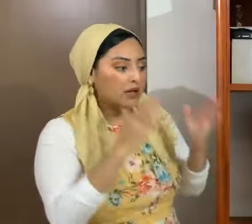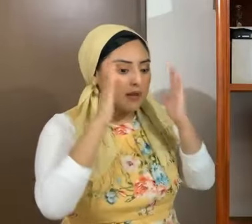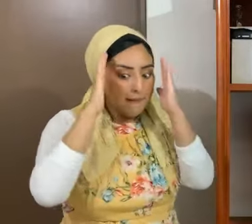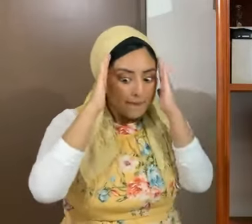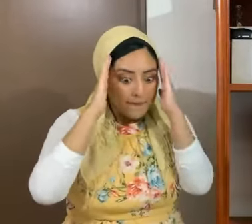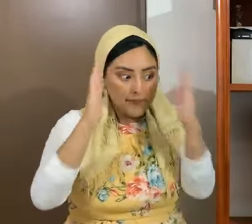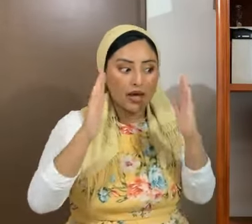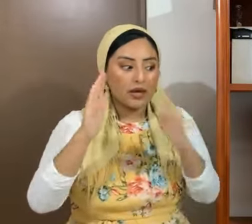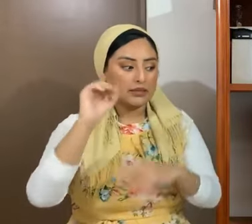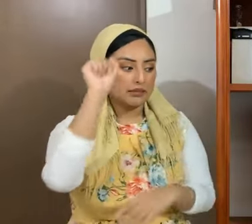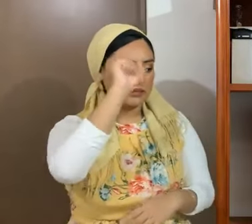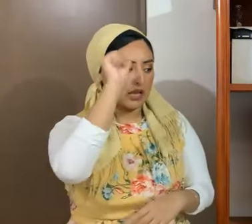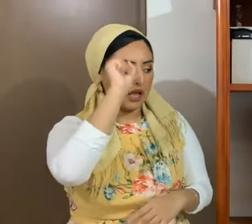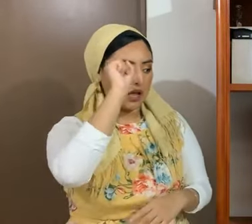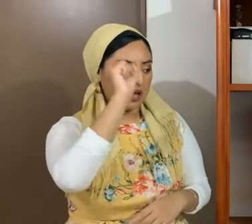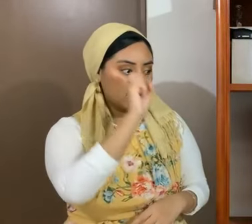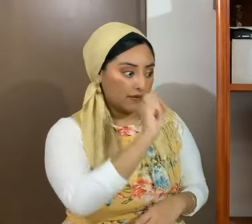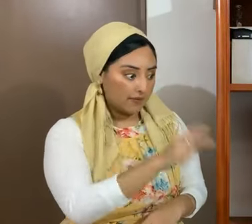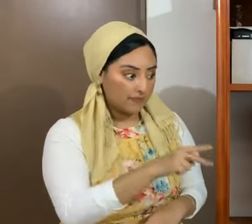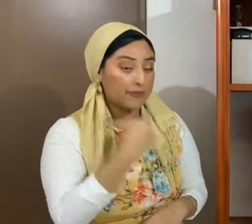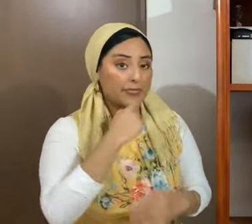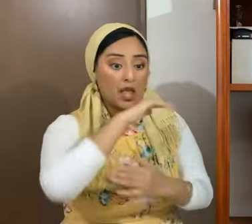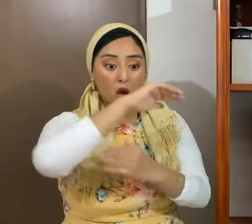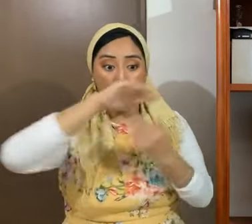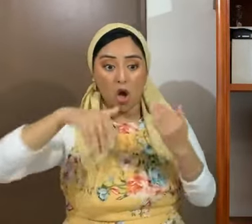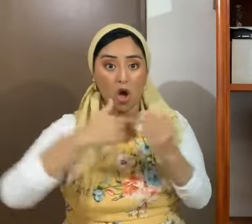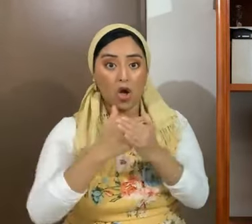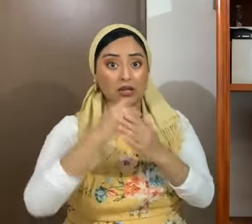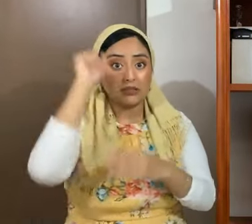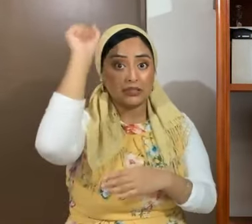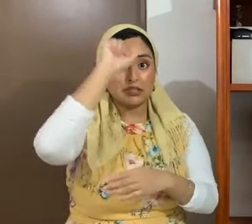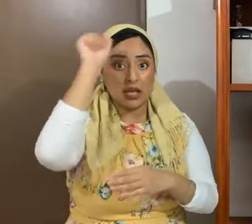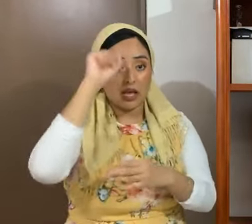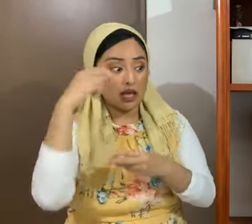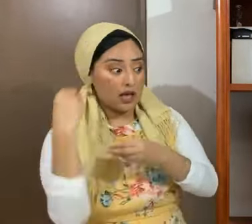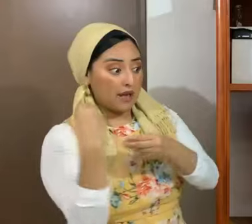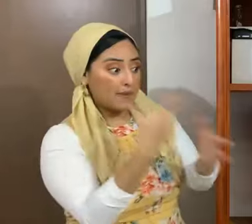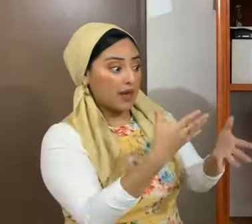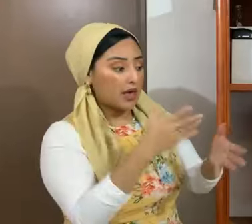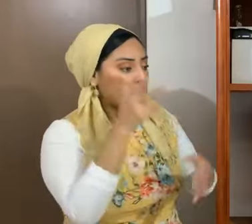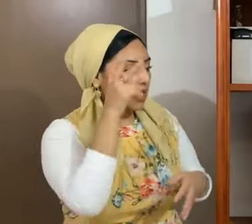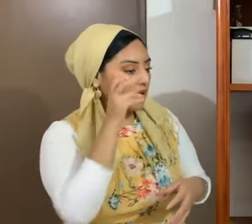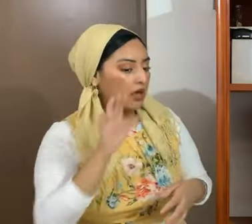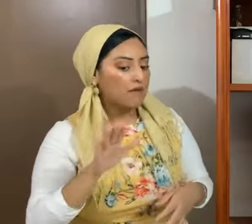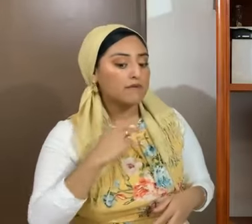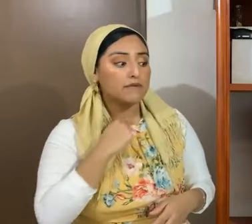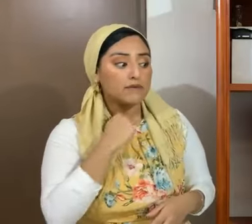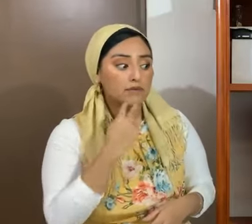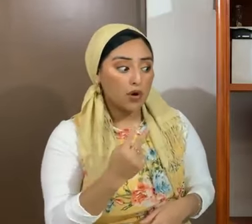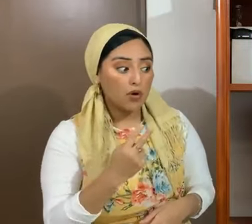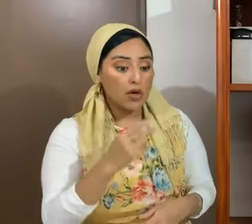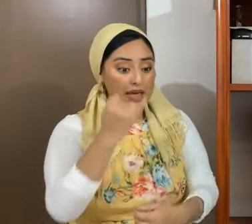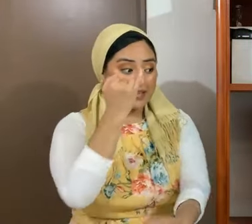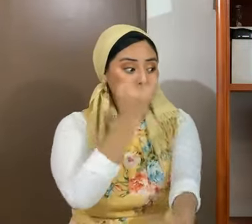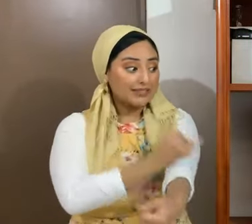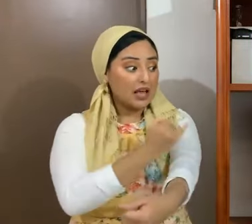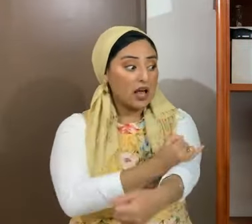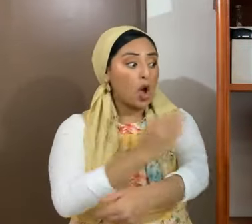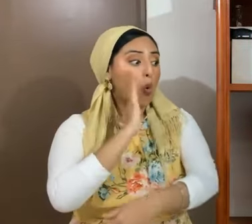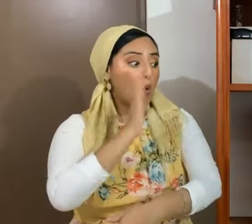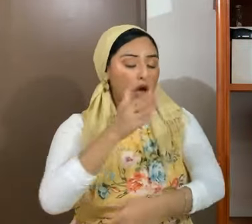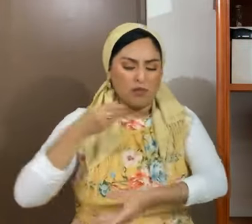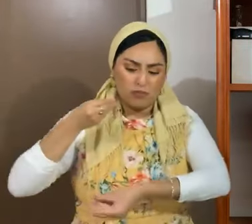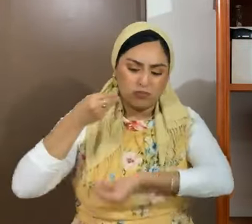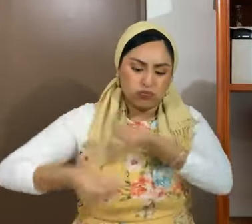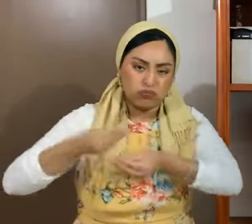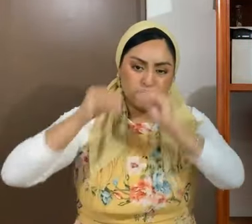subrayémoslo. En todo lo que te dijere Sara, oye su voz, porque en Isaac te será llamada descendencia.